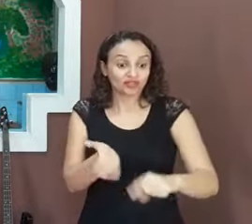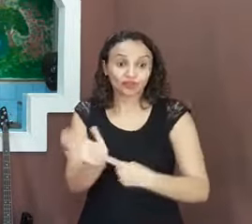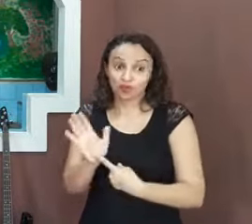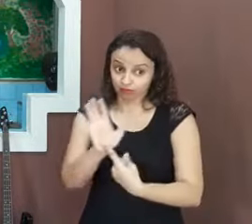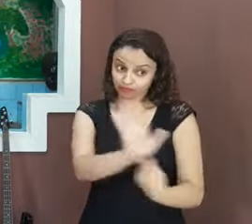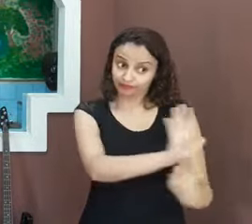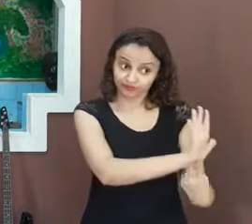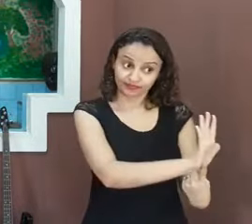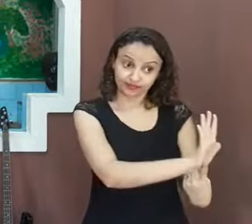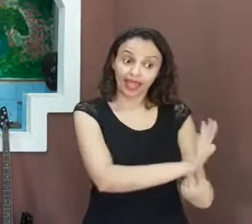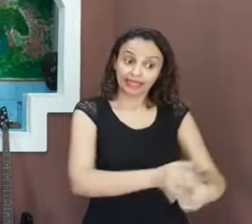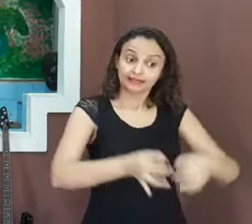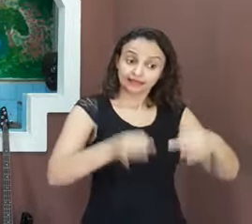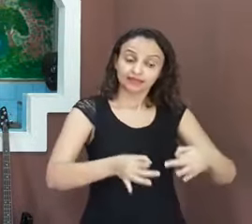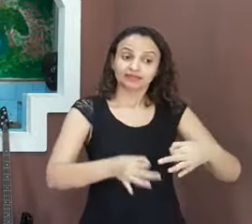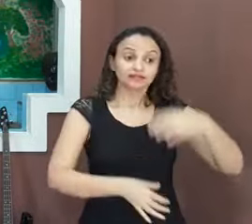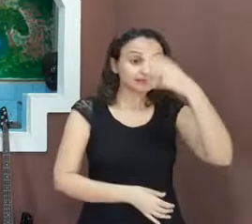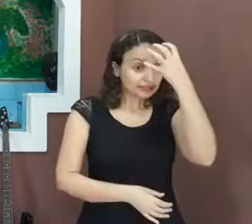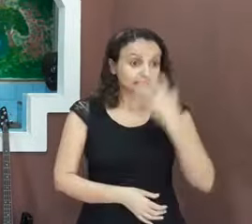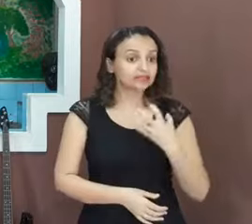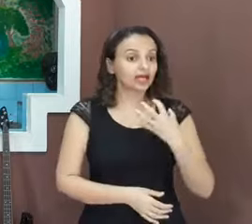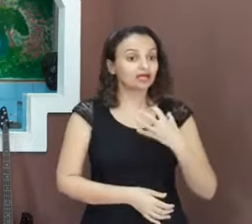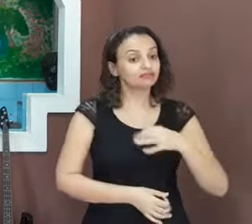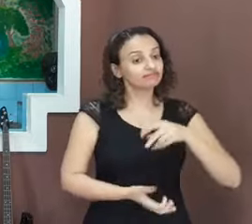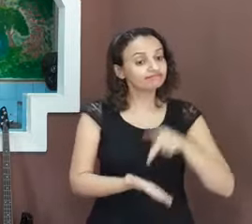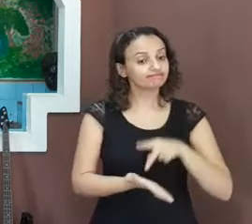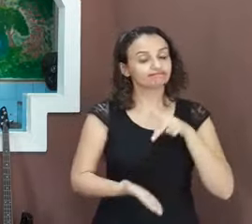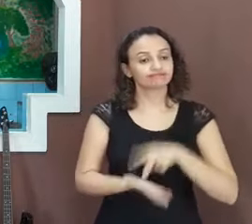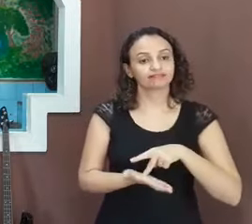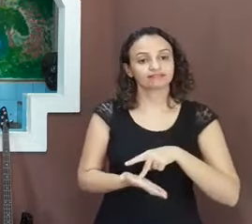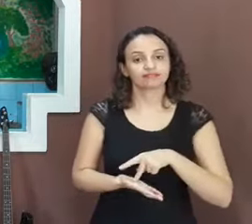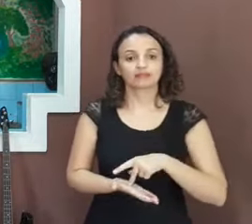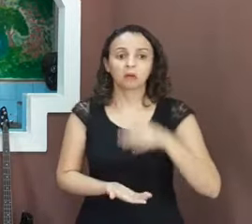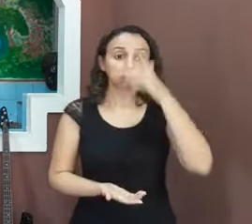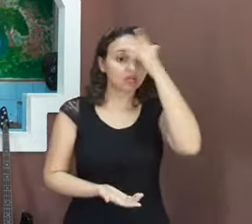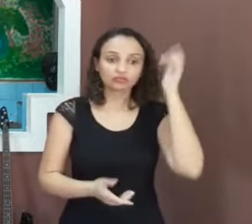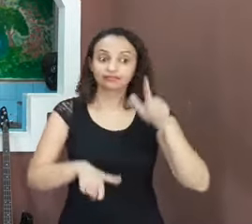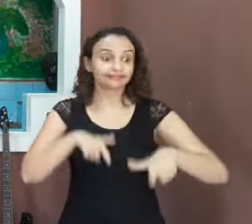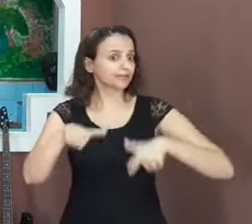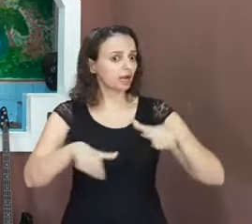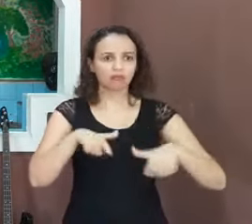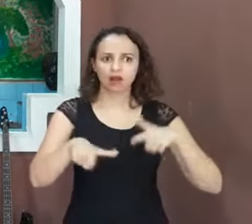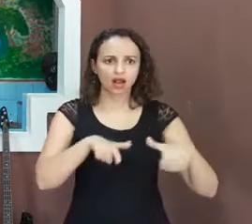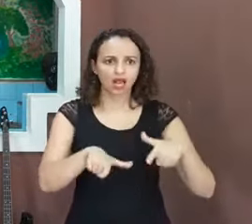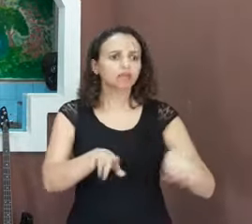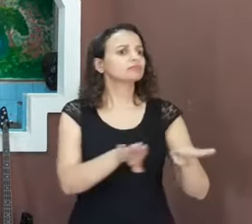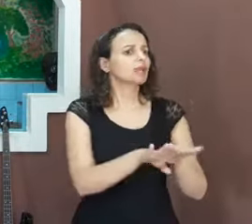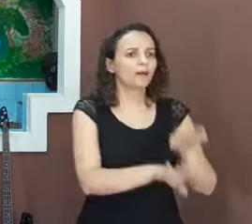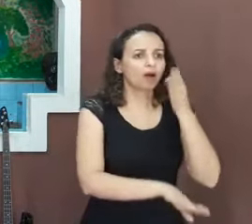muito sério, rapaz. Se for levar a Bíblia a sério, tem um versículo aqui daqui a pouco vai estar: aquele que não trabalha, não coma.